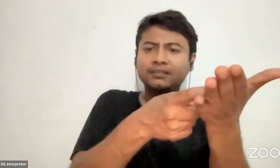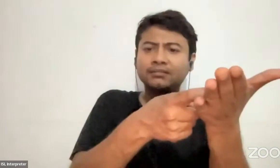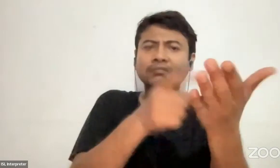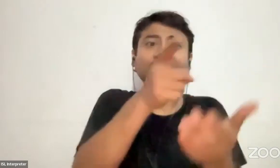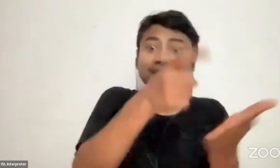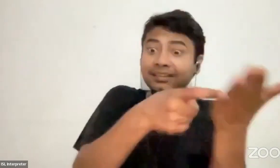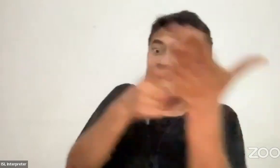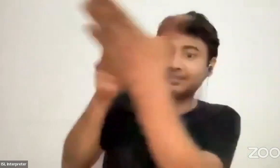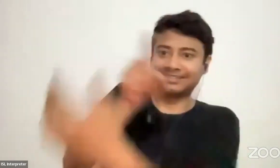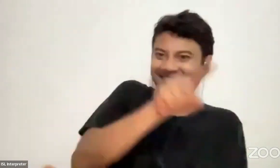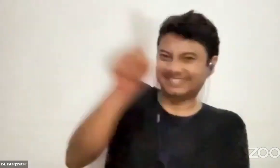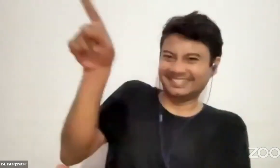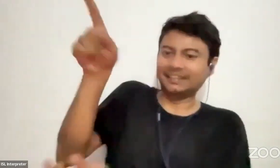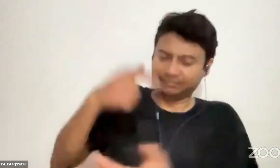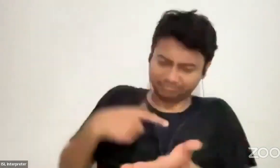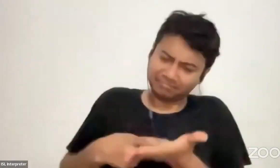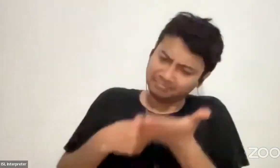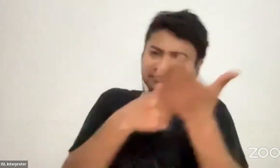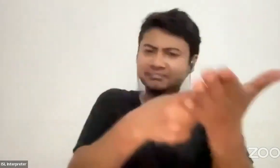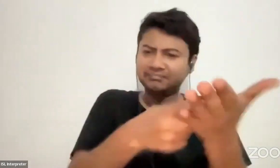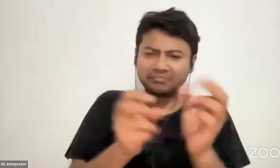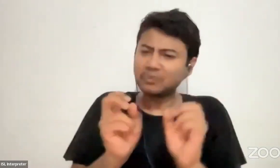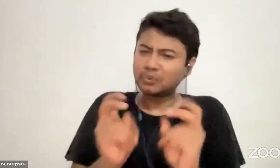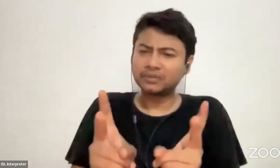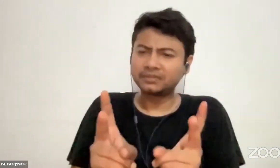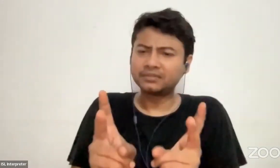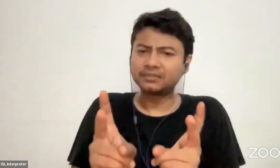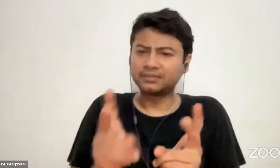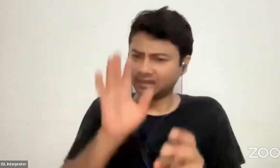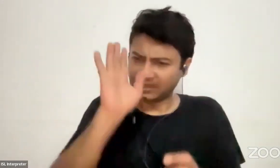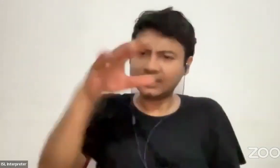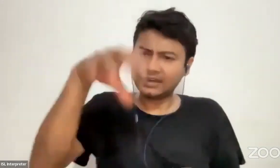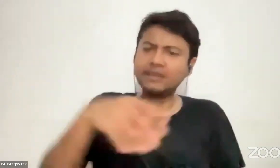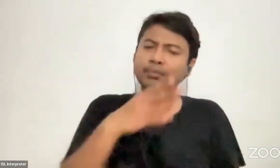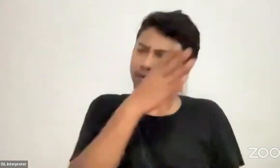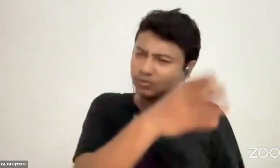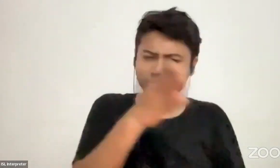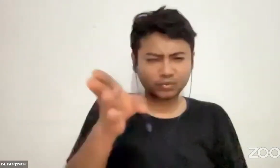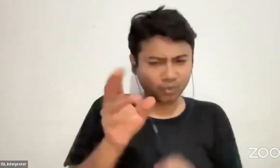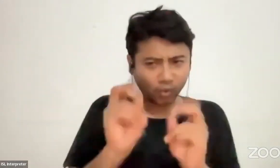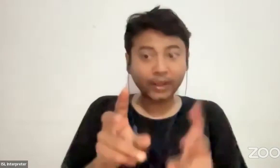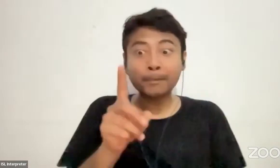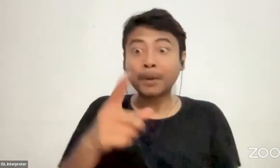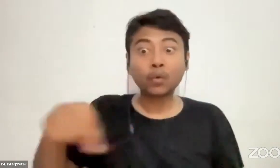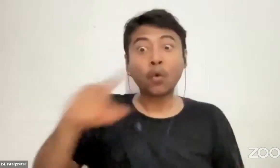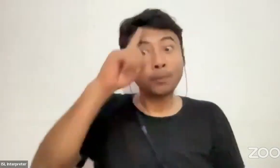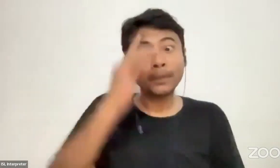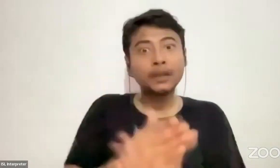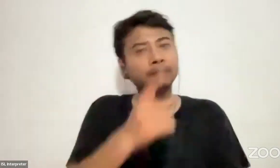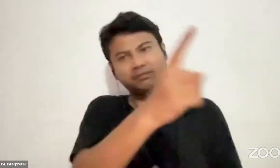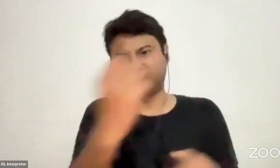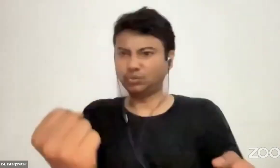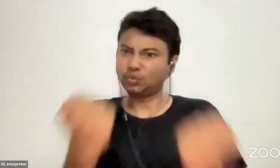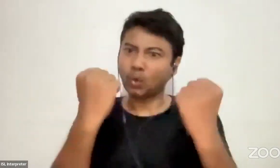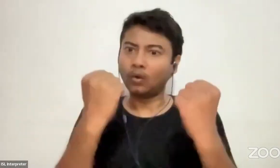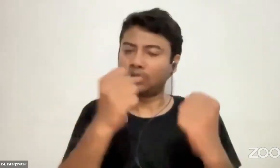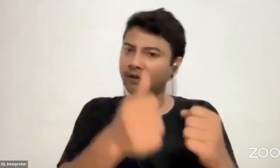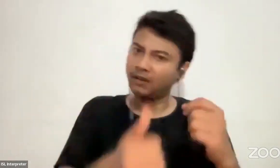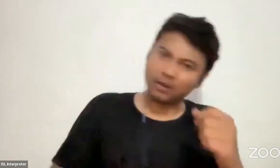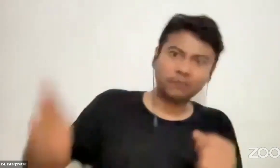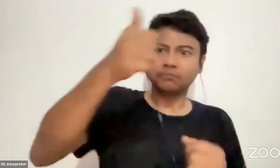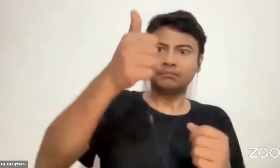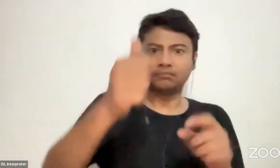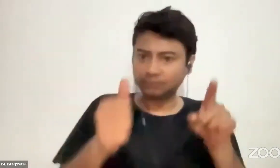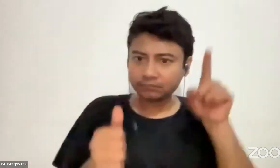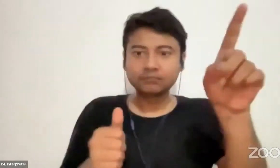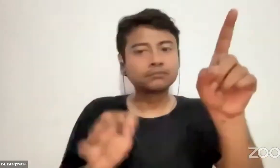भी करना चाहिए, लेकिन सर्वे सर्वा नहीं मानना चाहिए। ये समझना चाहिए कि ये क्या है, ये शाखाएं हैं उस